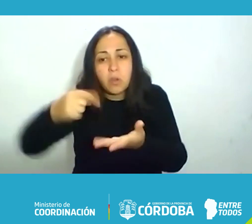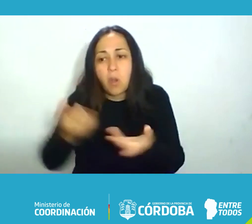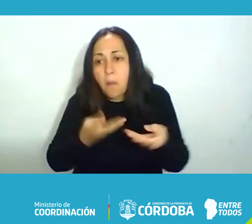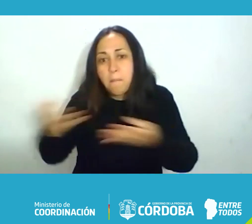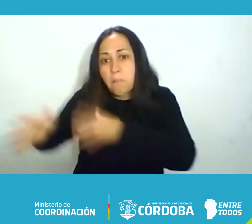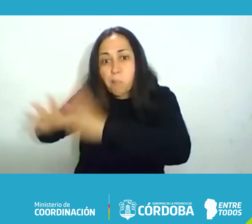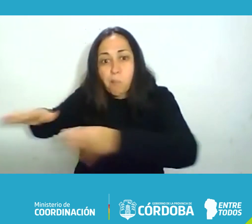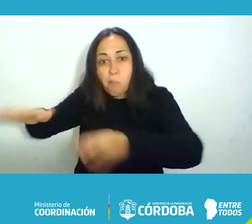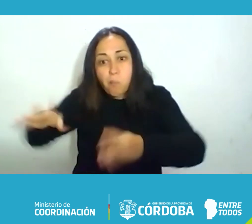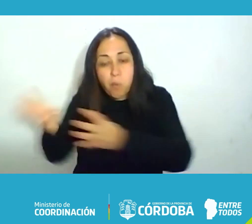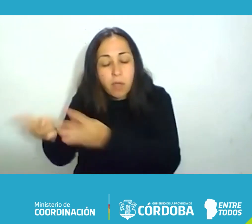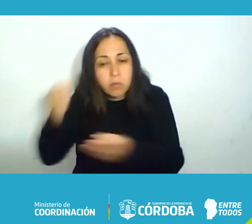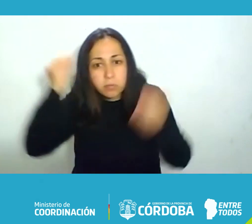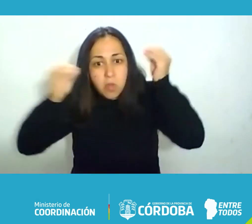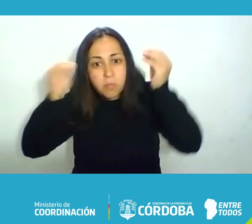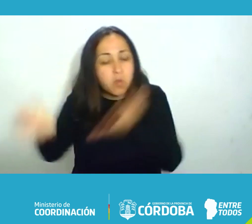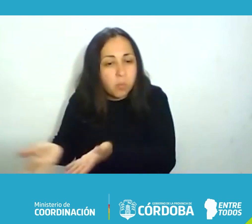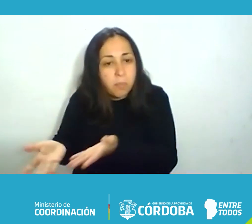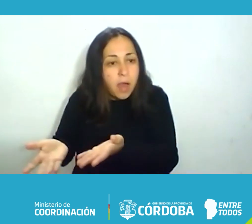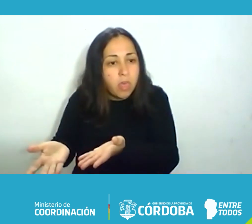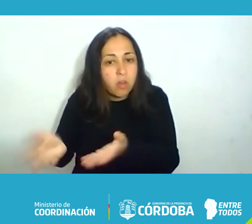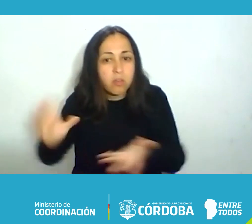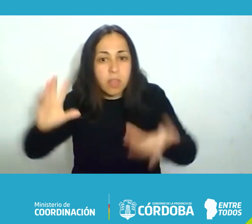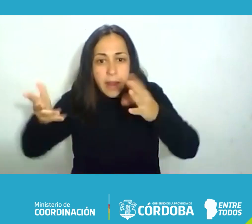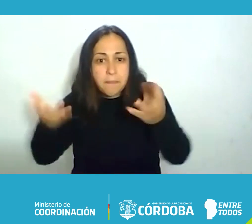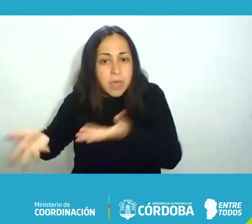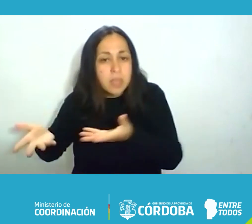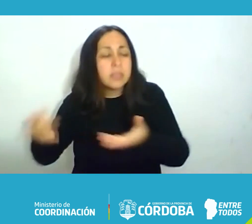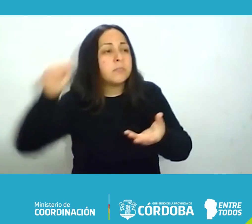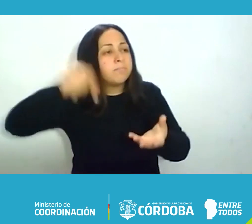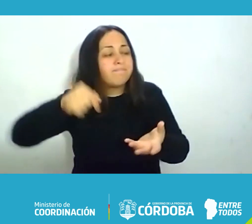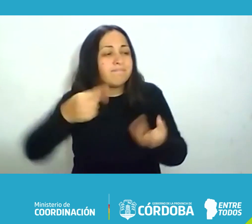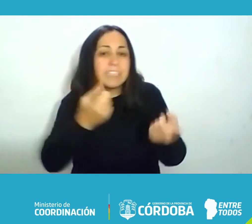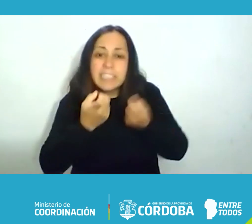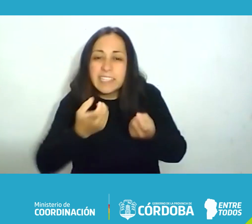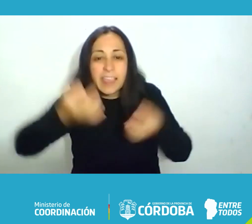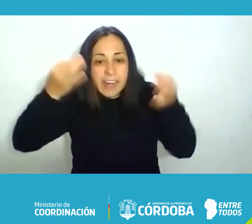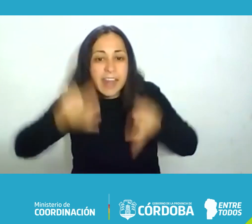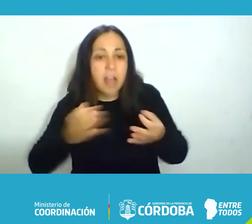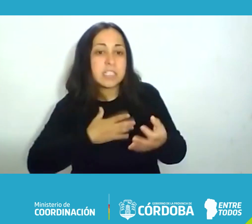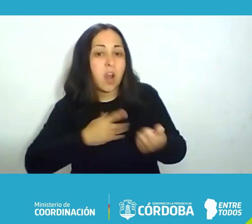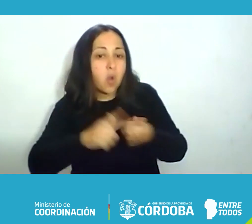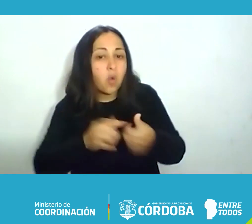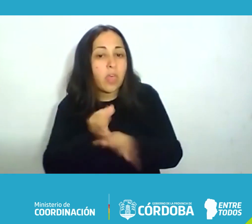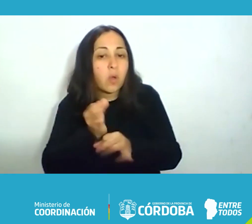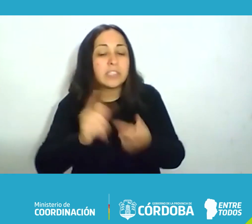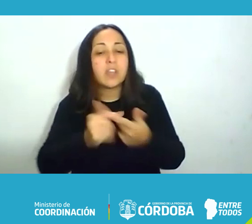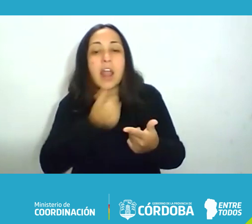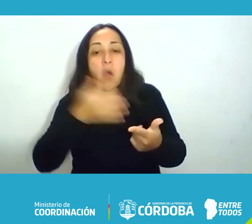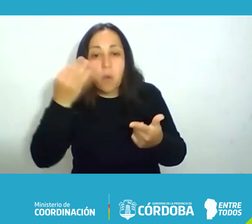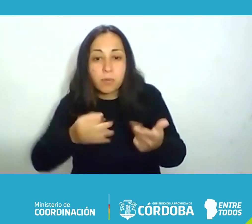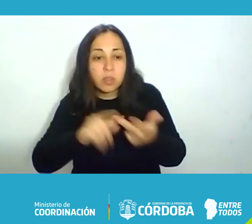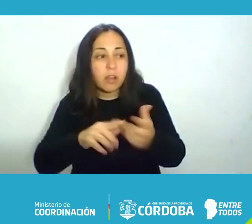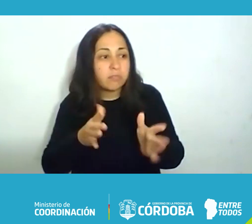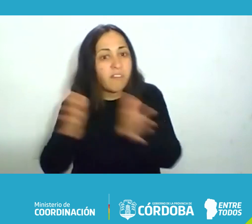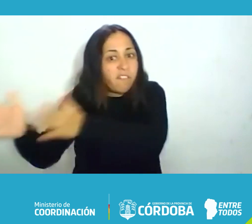otras preocupaciones estructurales y ambientes. Expresa que las necesidades reales son salud, educación, agua potable,